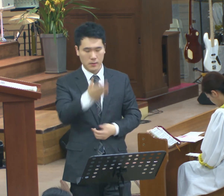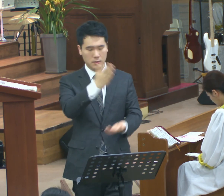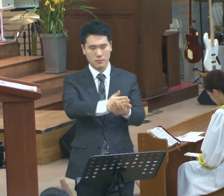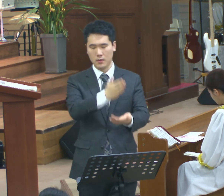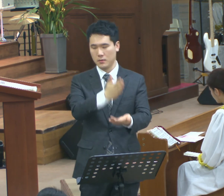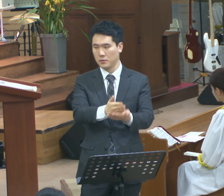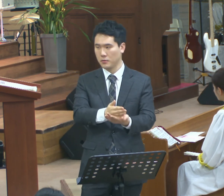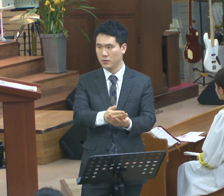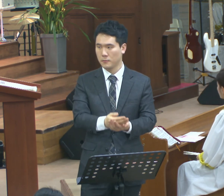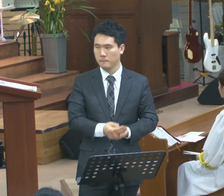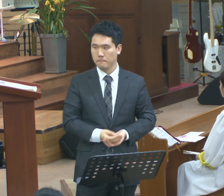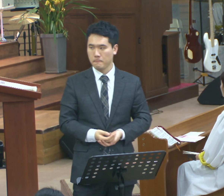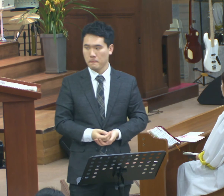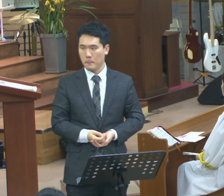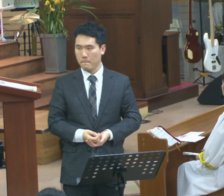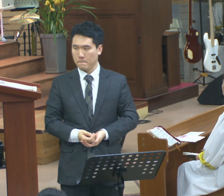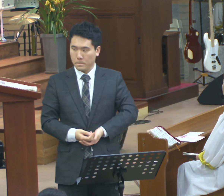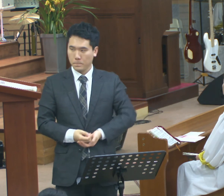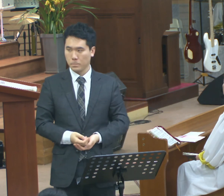루터가 젊어서 그렇다고 보기는 어려워요.